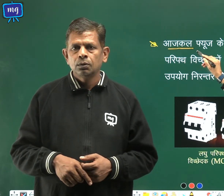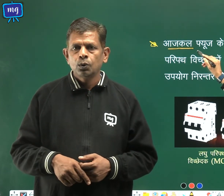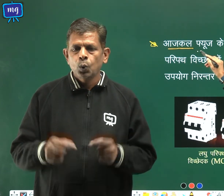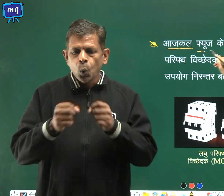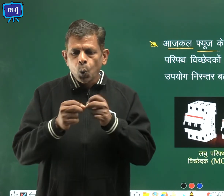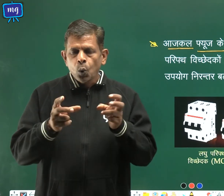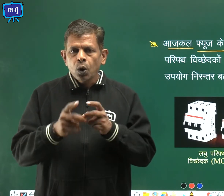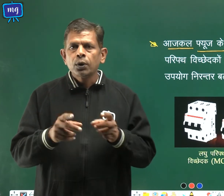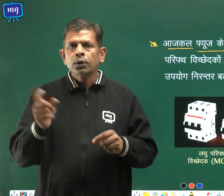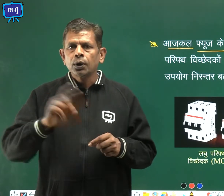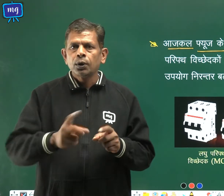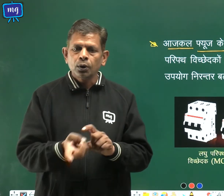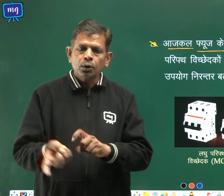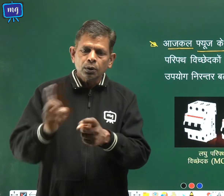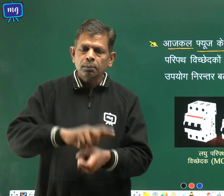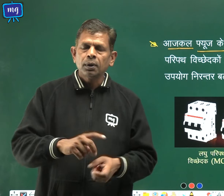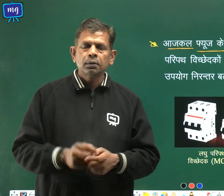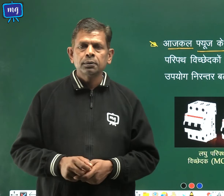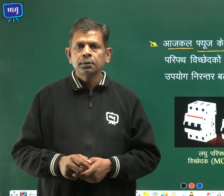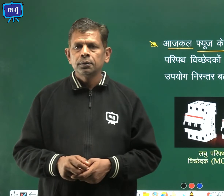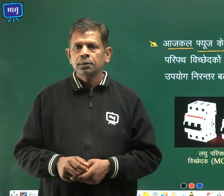फ्यूज के स्थान पर